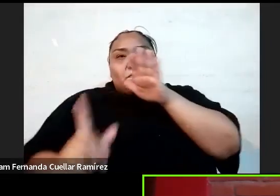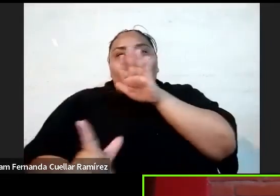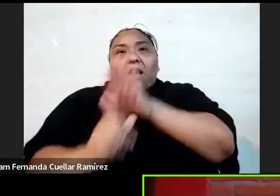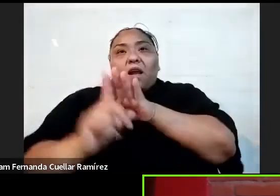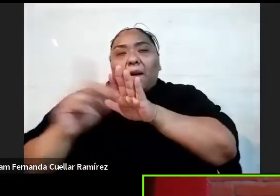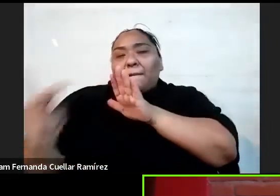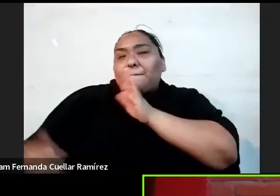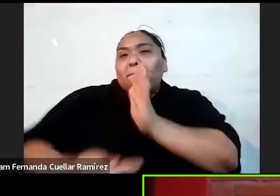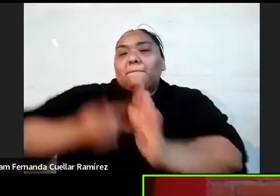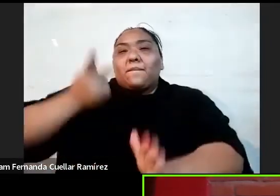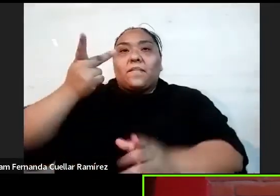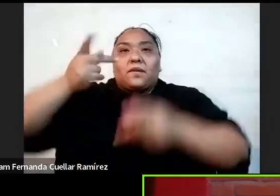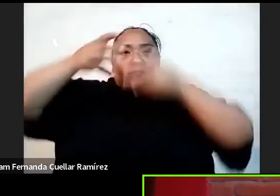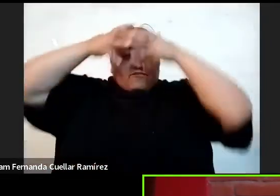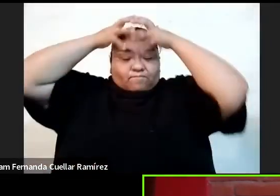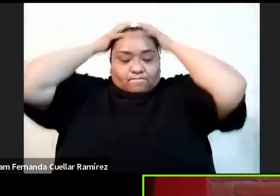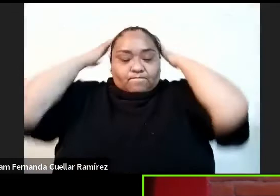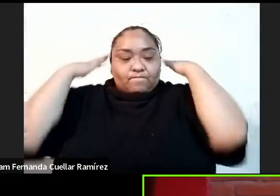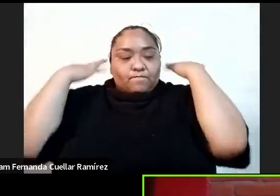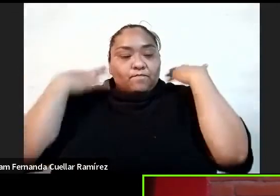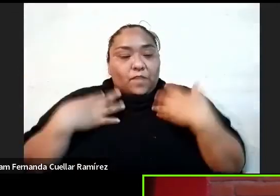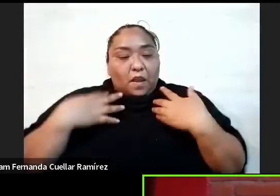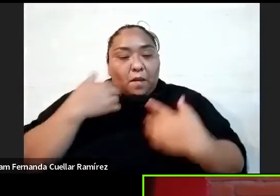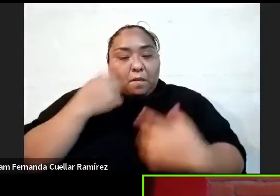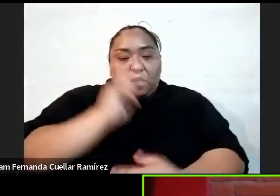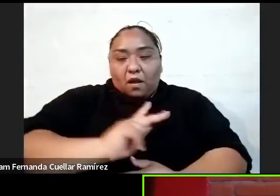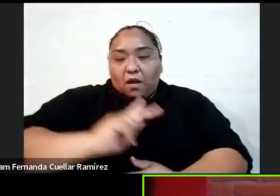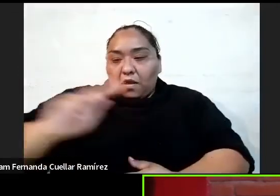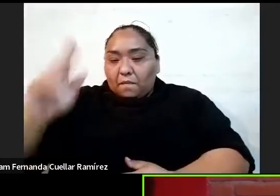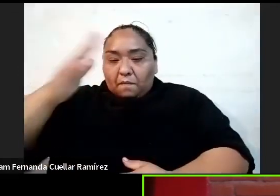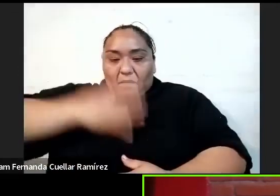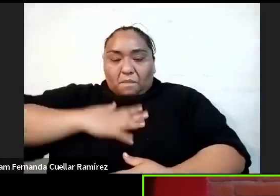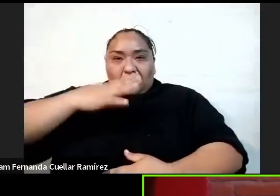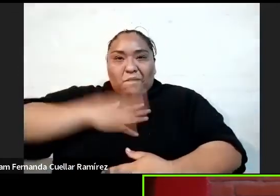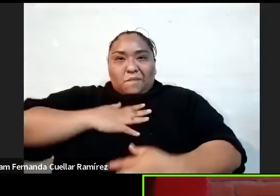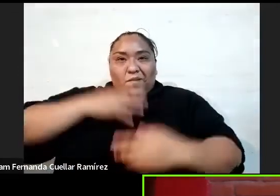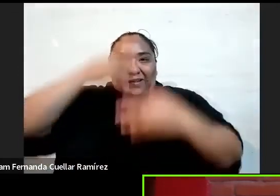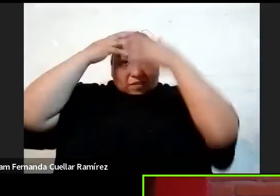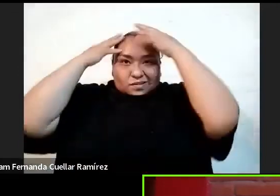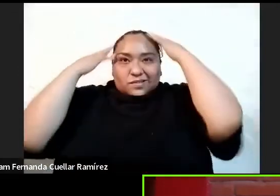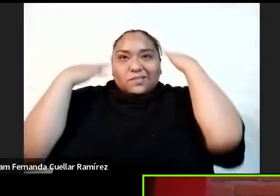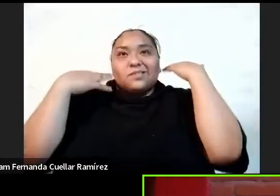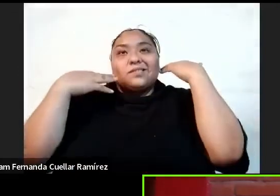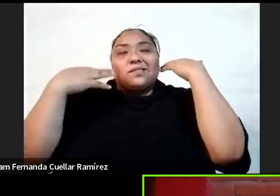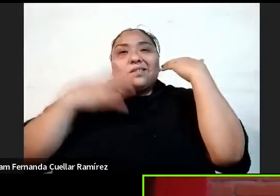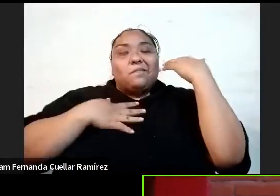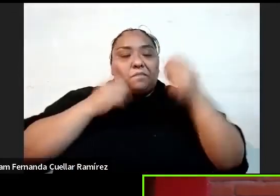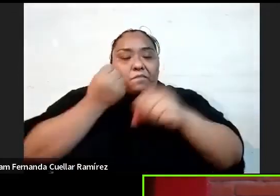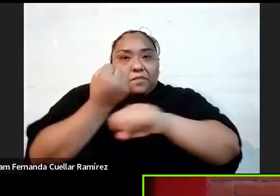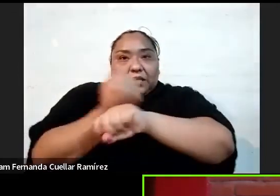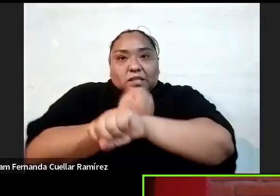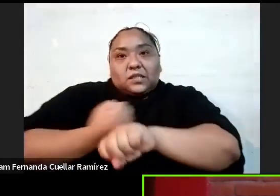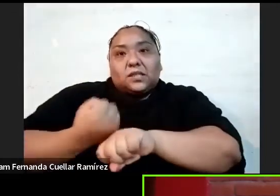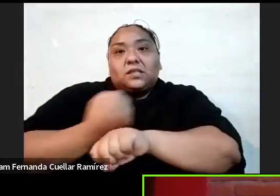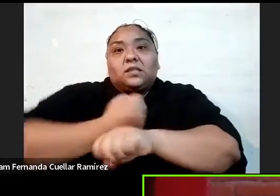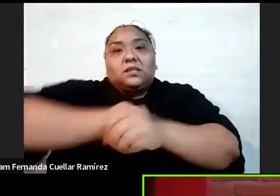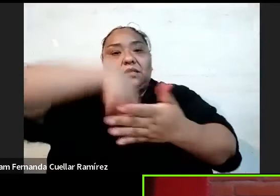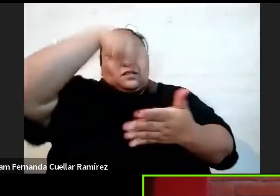la peluca que se parece cada vez más a mi cabello, y mi sangre pintando el telón.